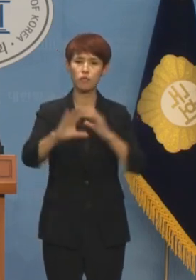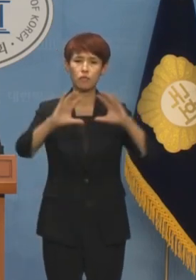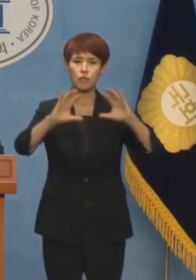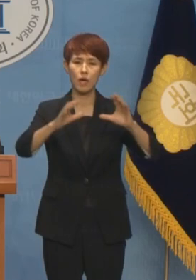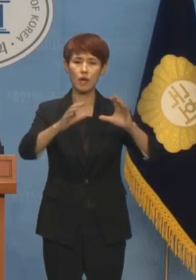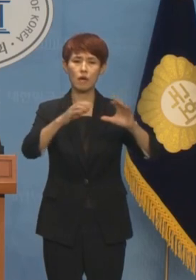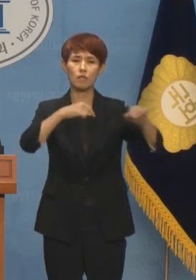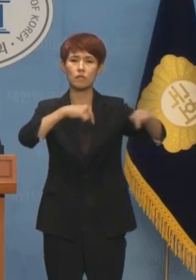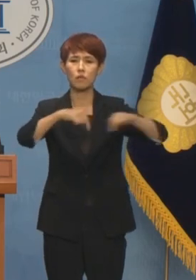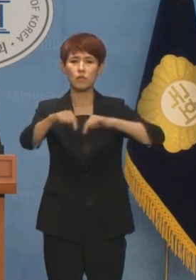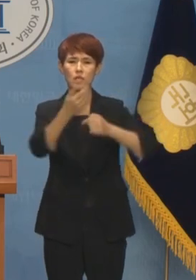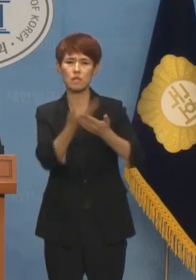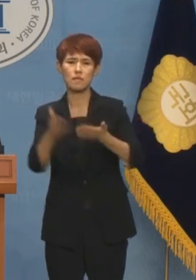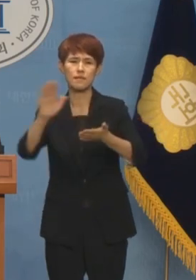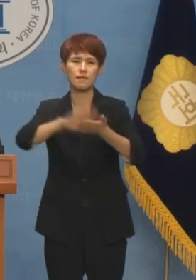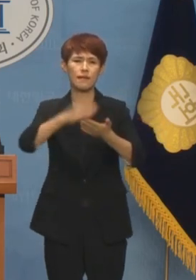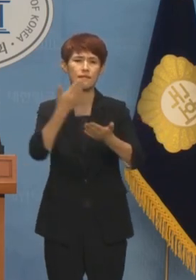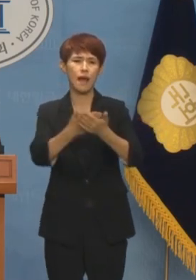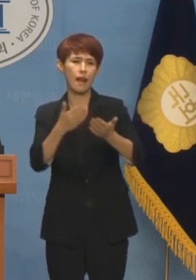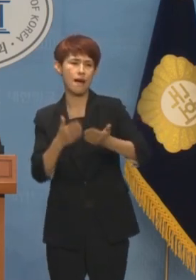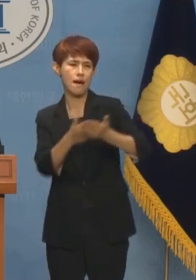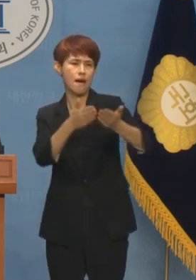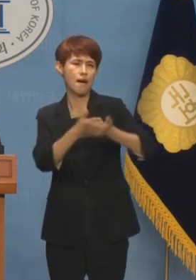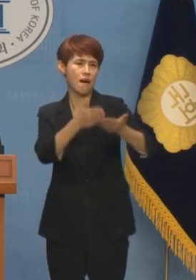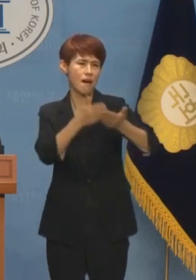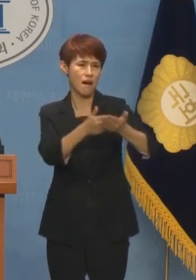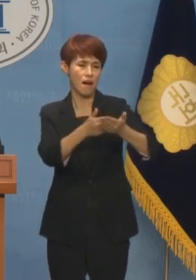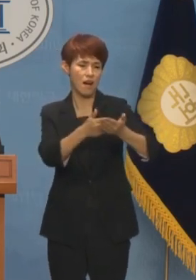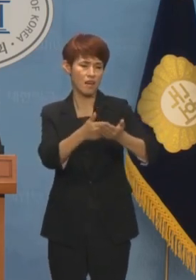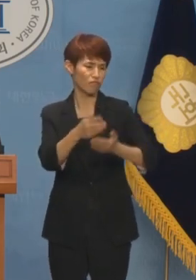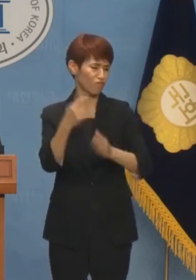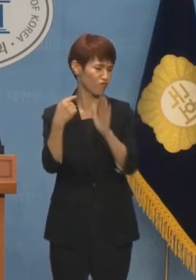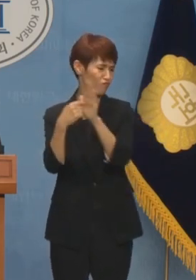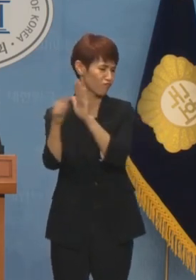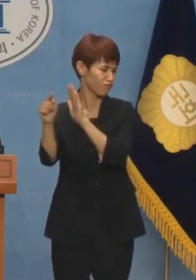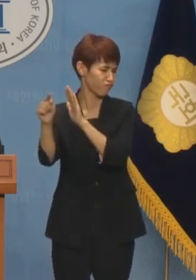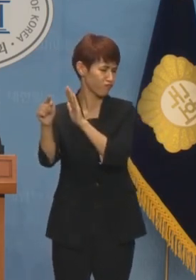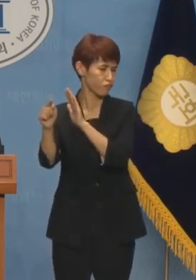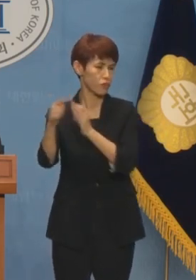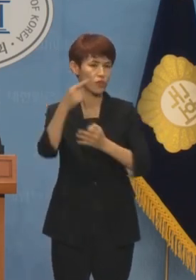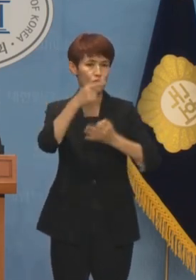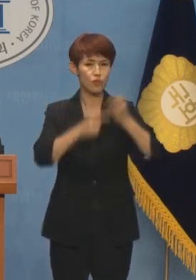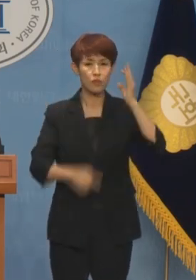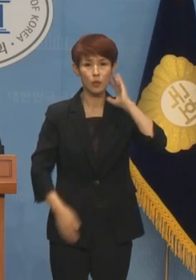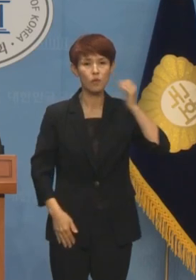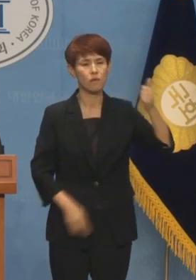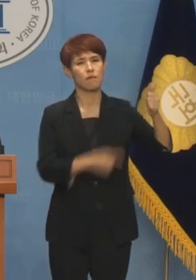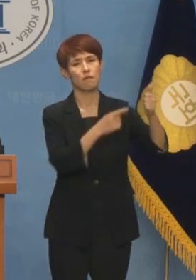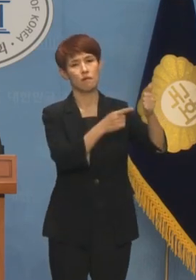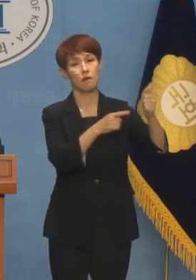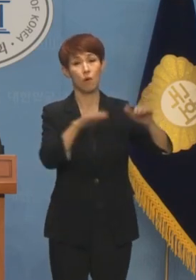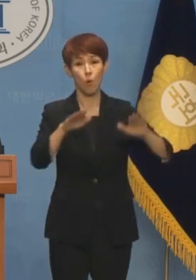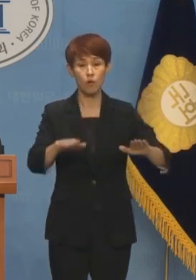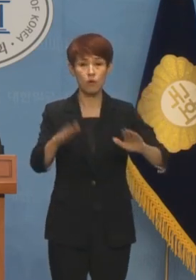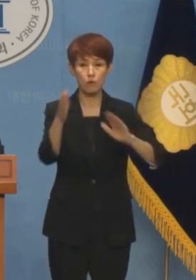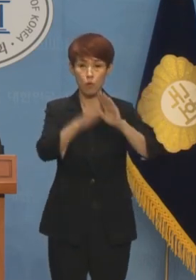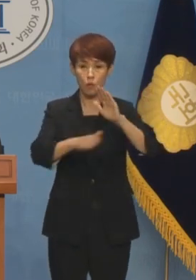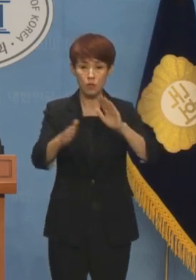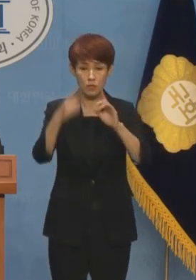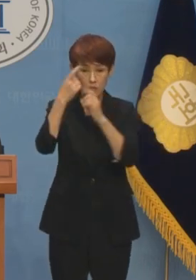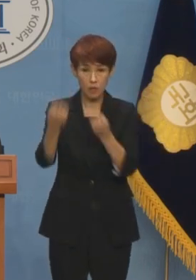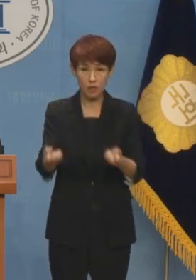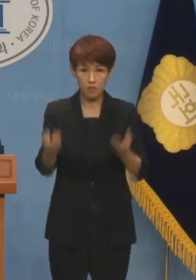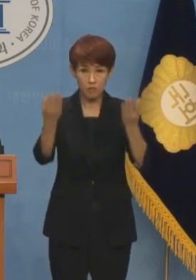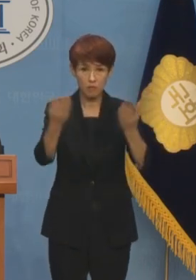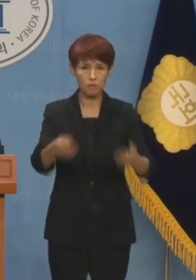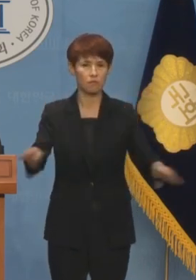국정쇄신을 요구하는 국민의 목소리를 외면한 윤석열 대통령은 급기야 오늘 공식 기념식에